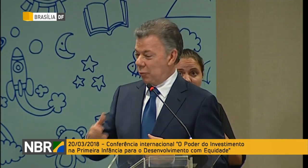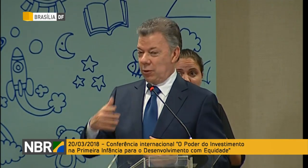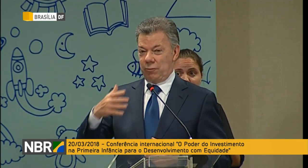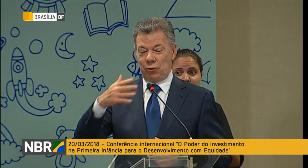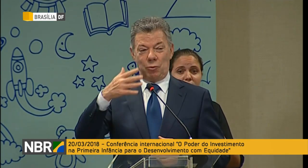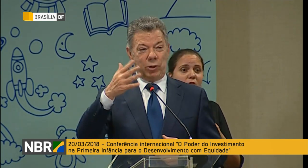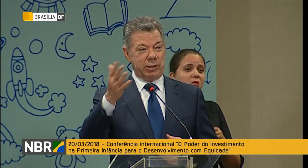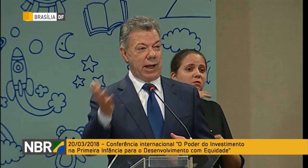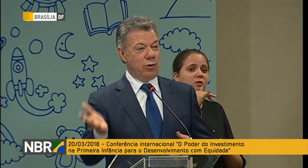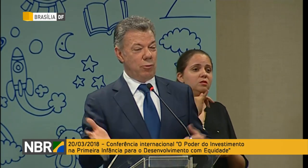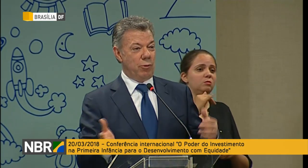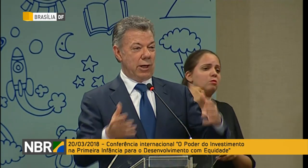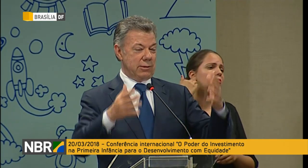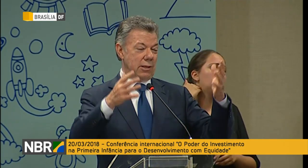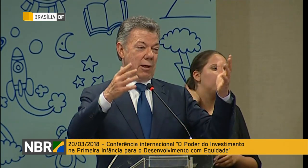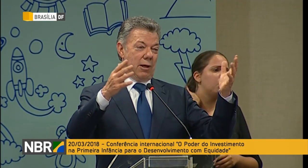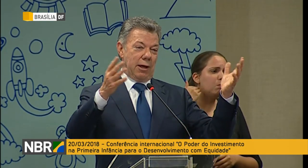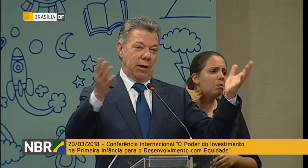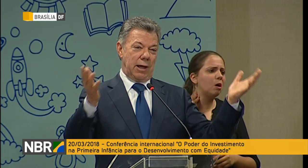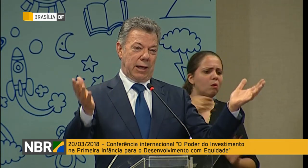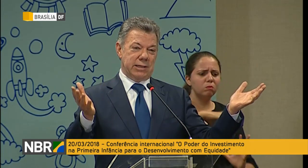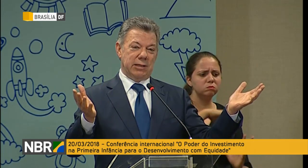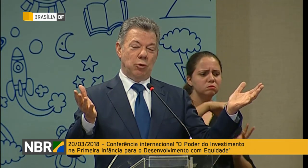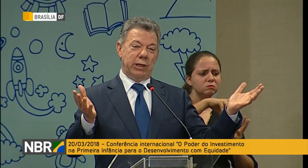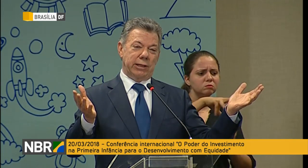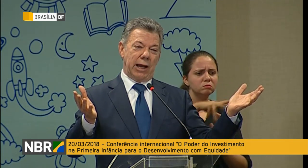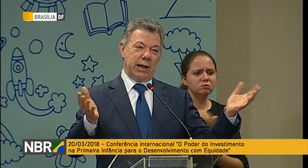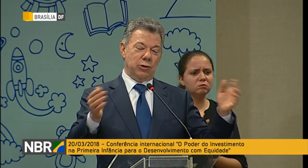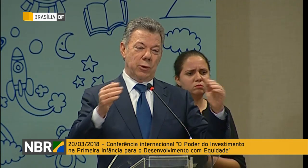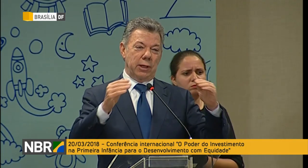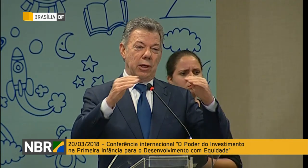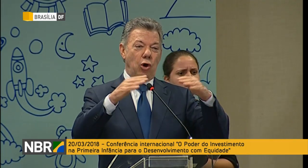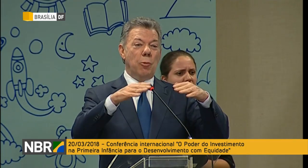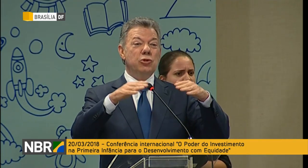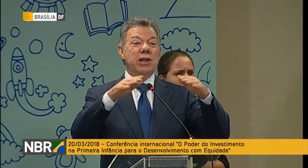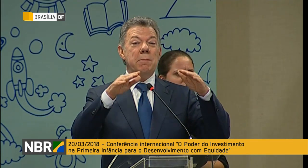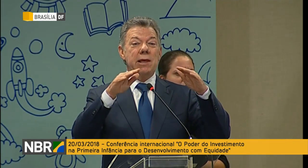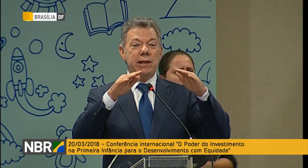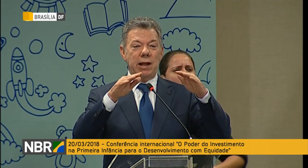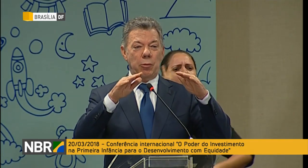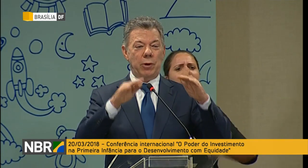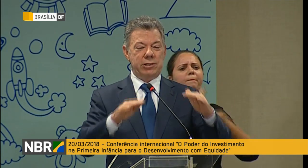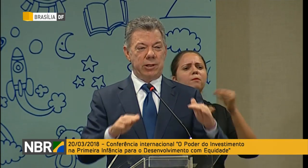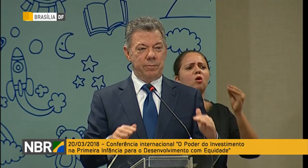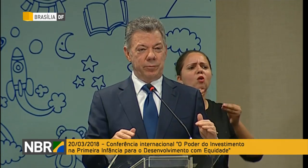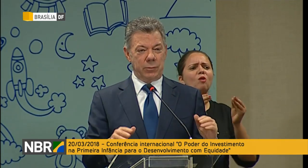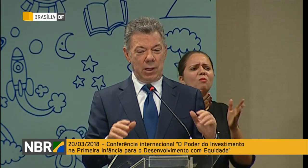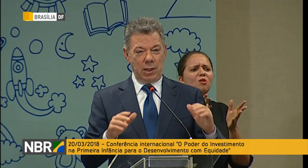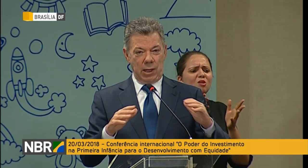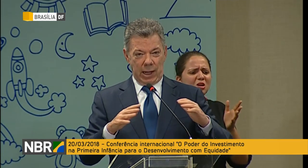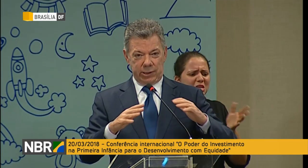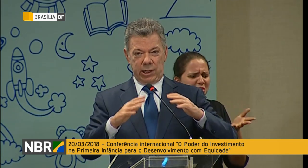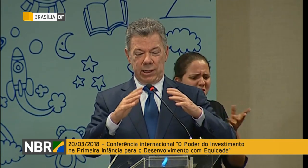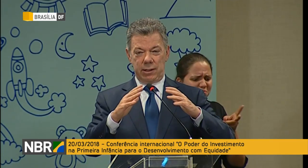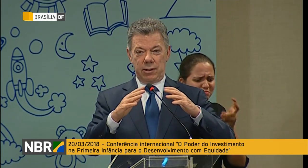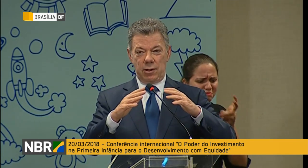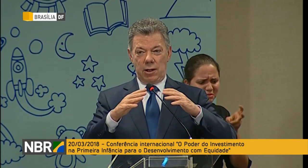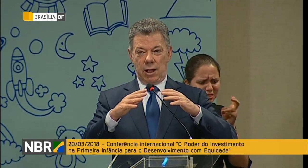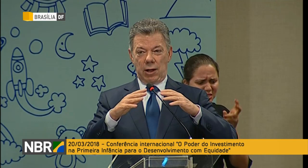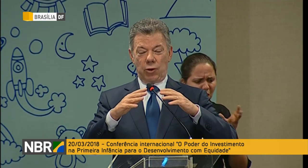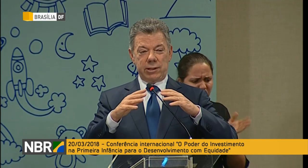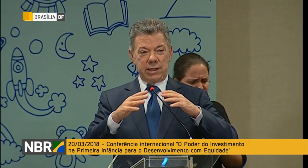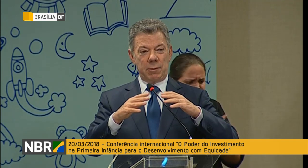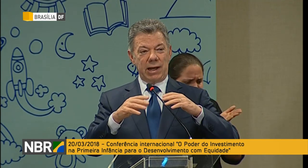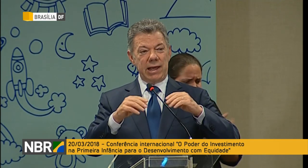utilizado pelo Banco Mundial, pelo Fundo Monetário, pelas agências multilaterais, como se mede a pobreza.